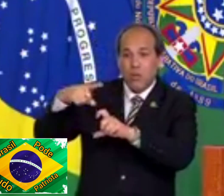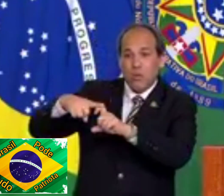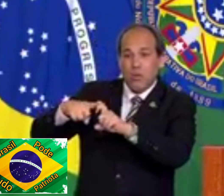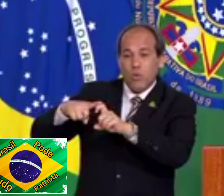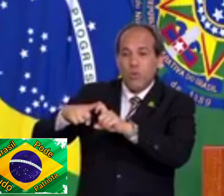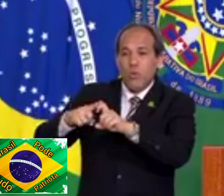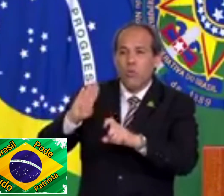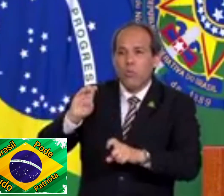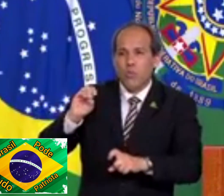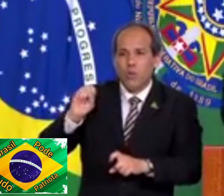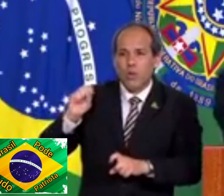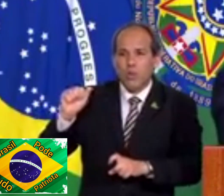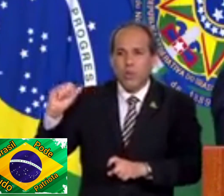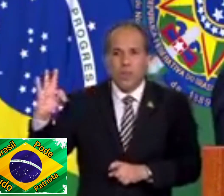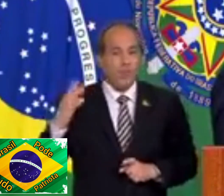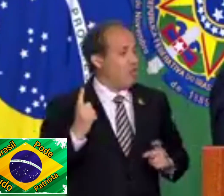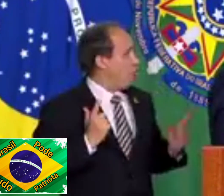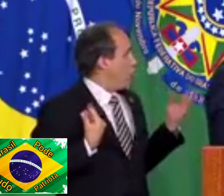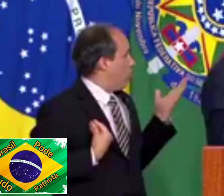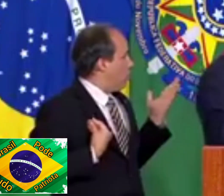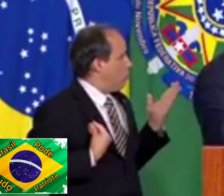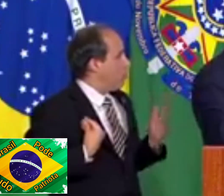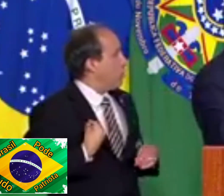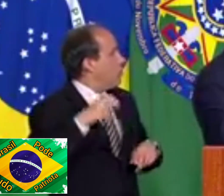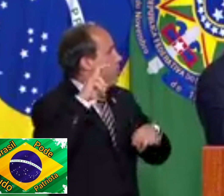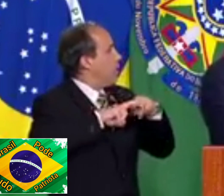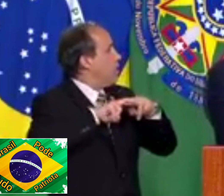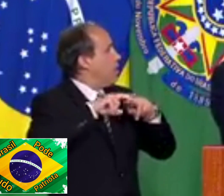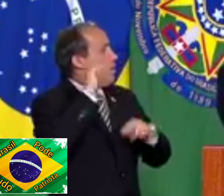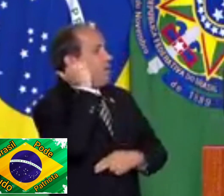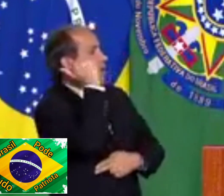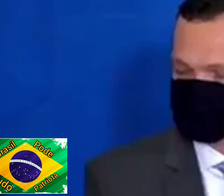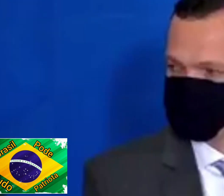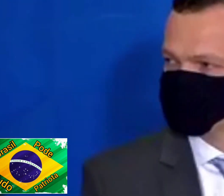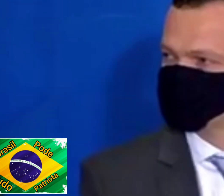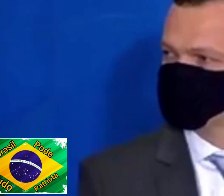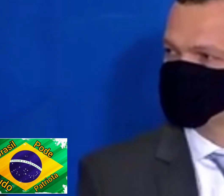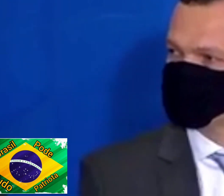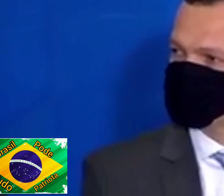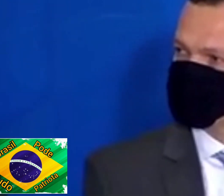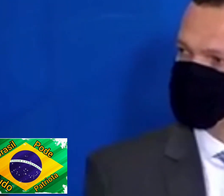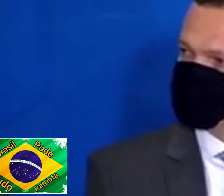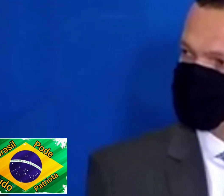Borsato, aqui presente.